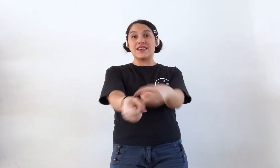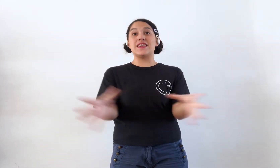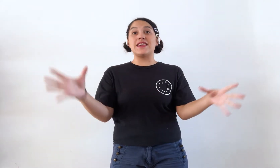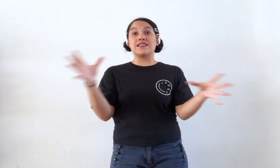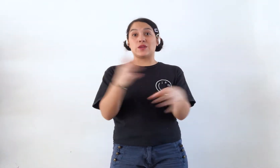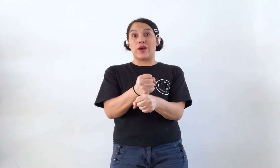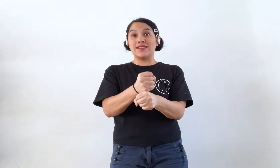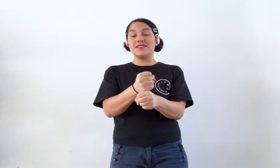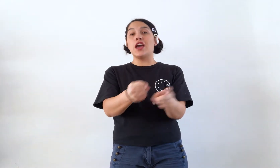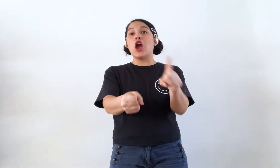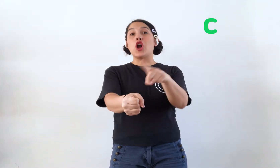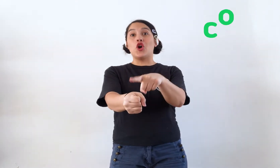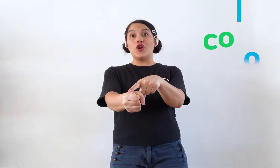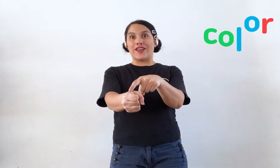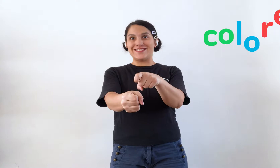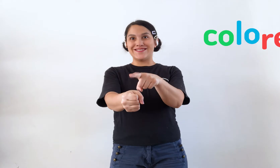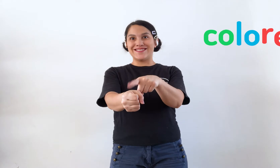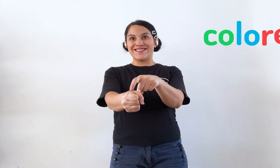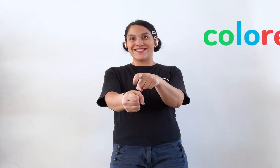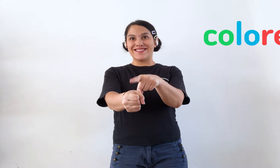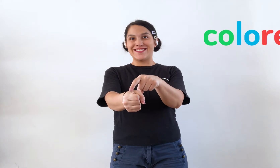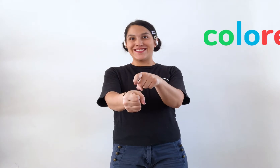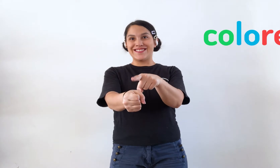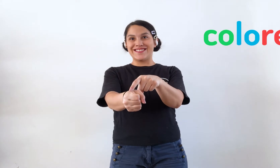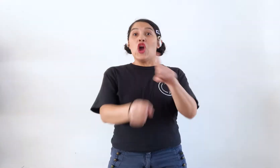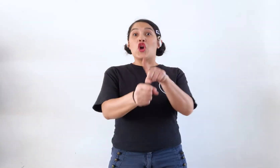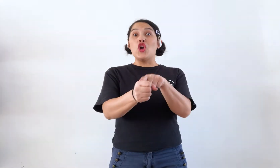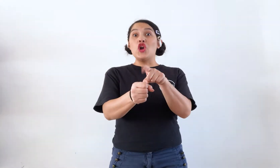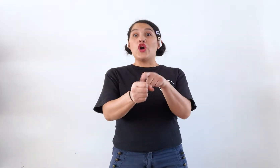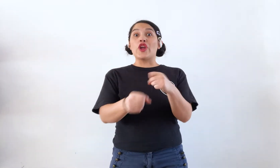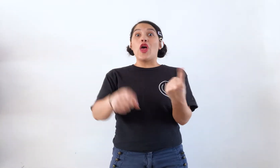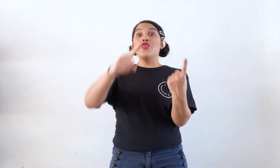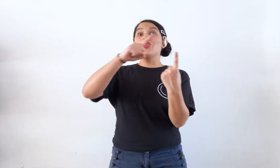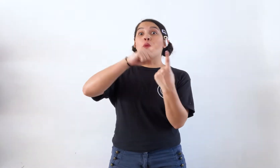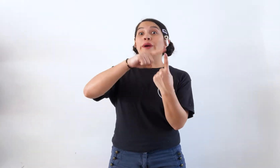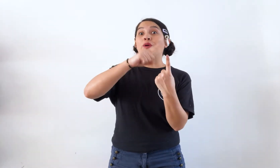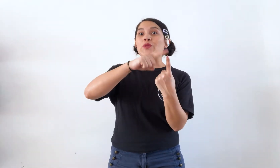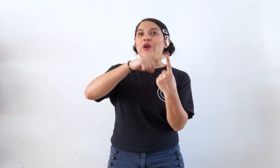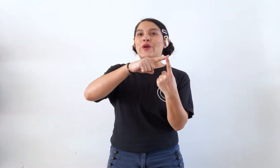Y esto es colores. Color número uno.